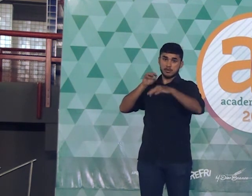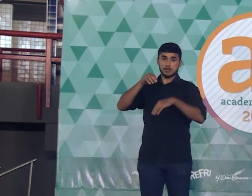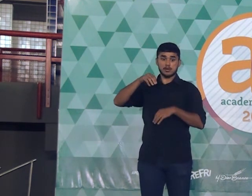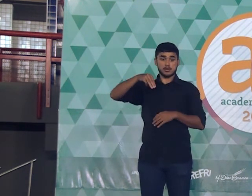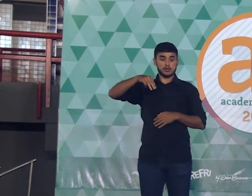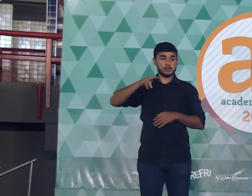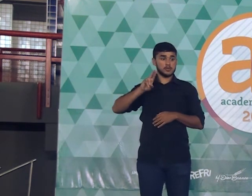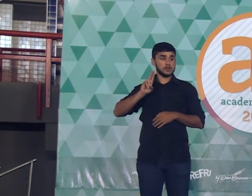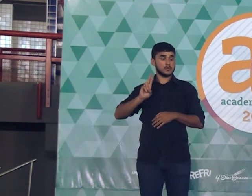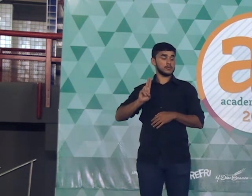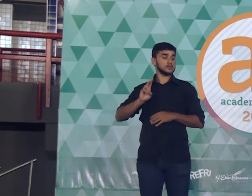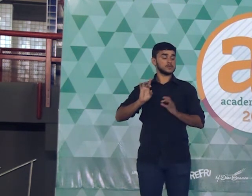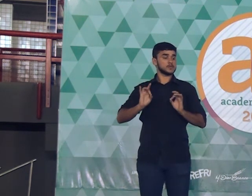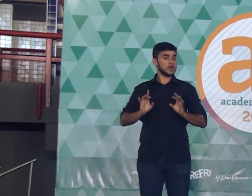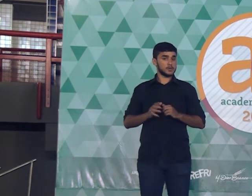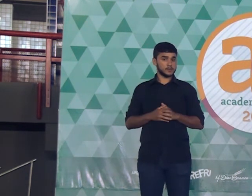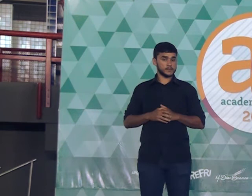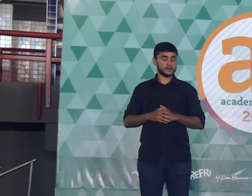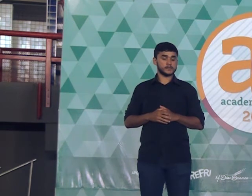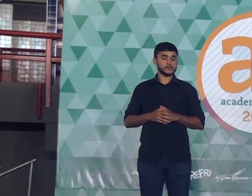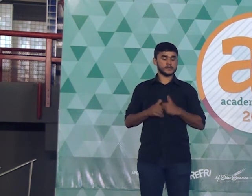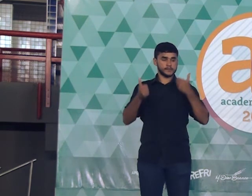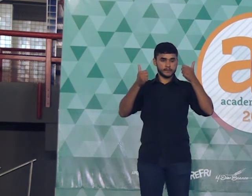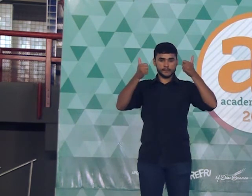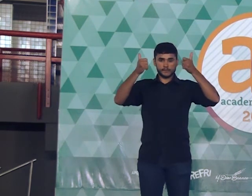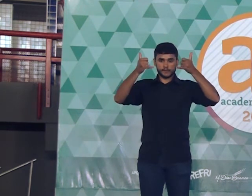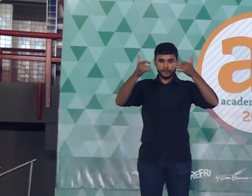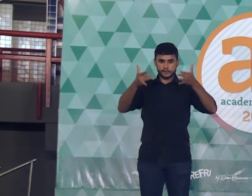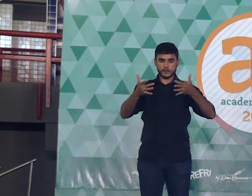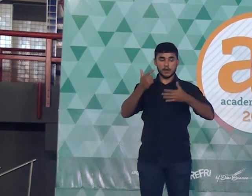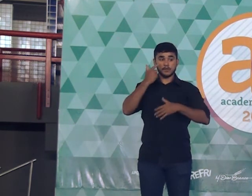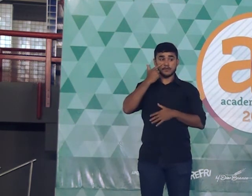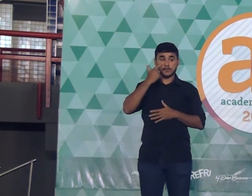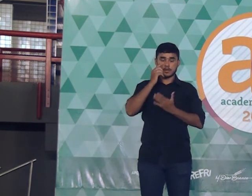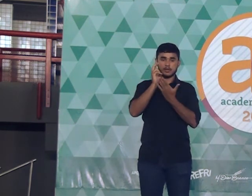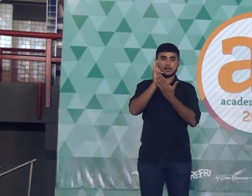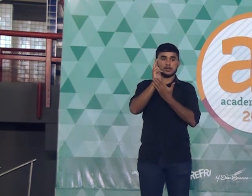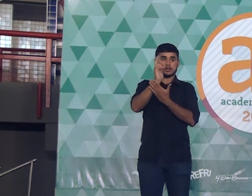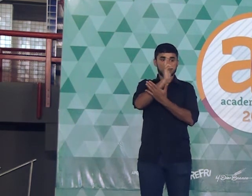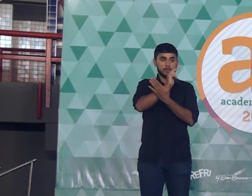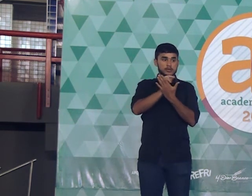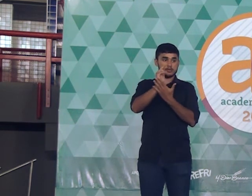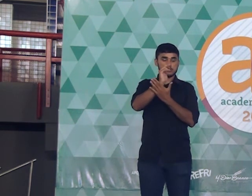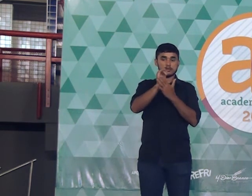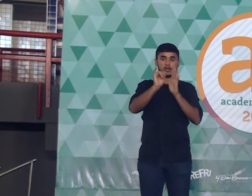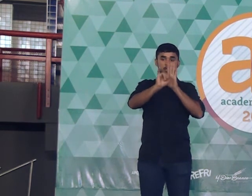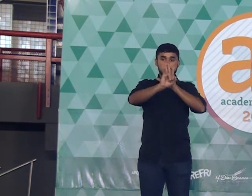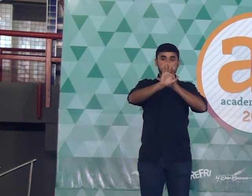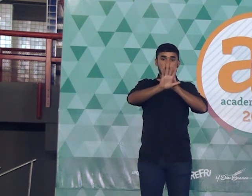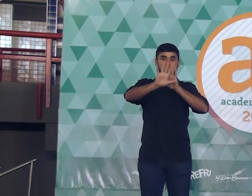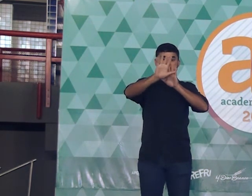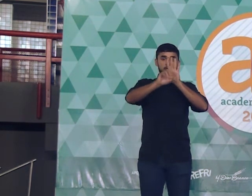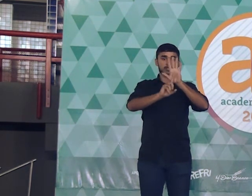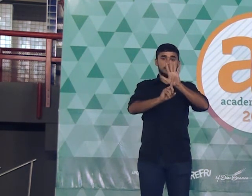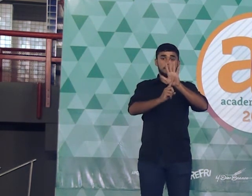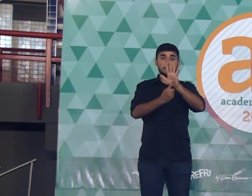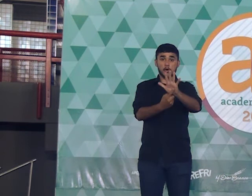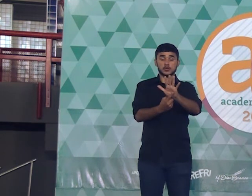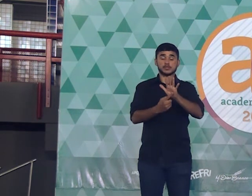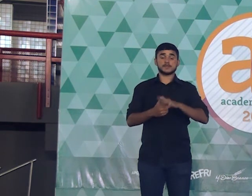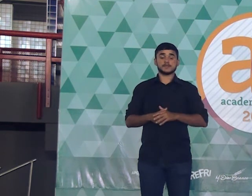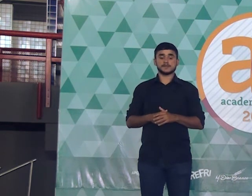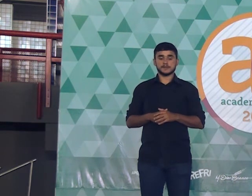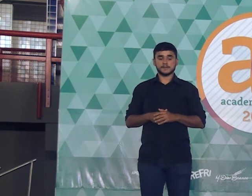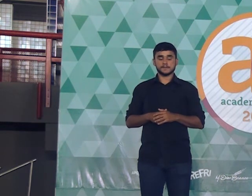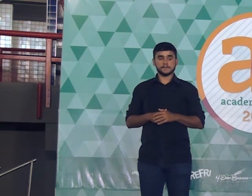uniformemente variado. Eu vou te pedir para você observar o desenho. O ângulo θ, ele está sendo